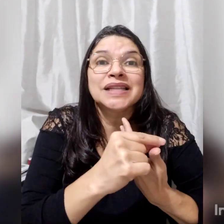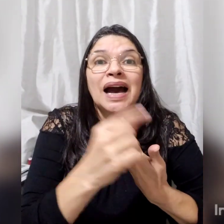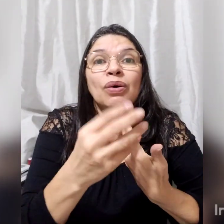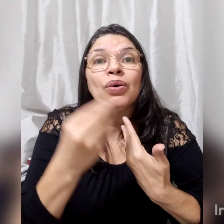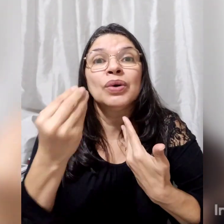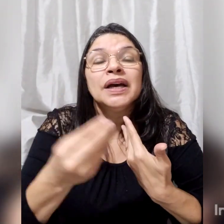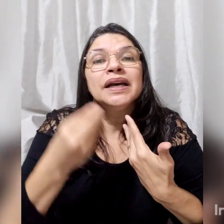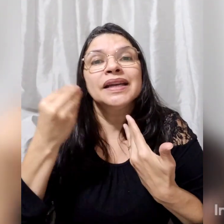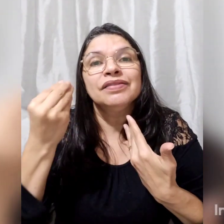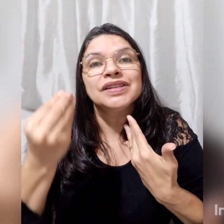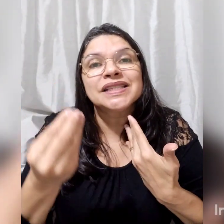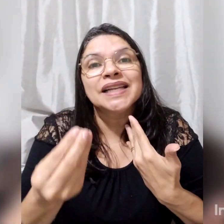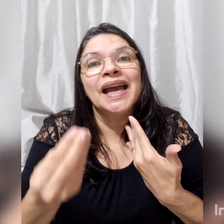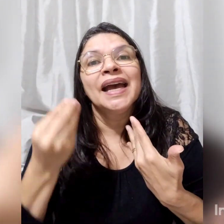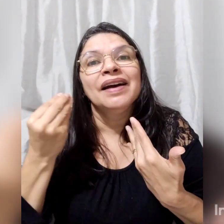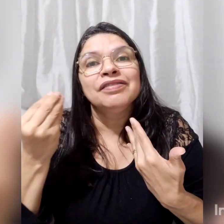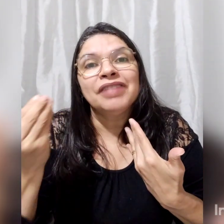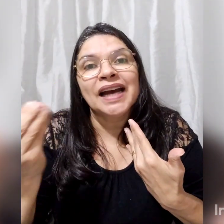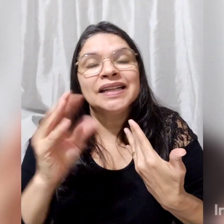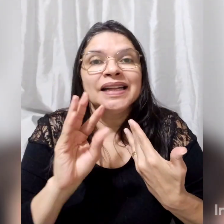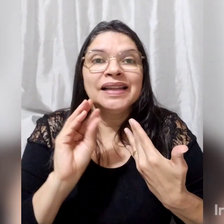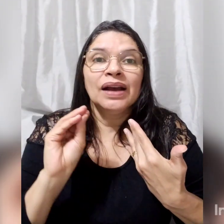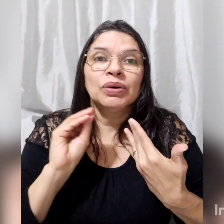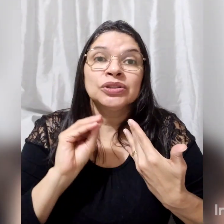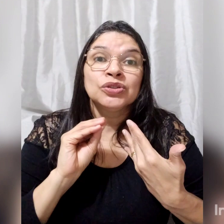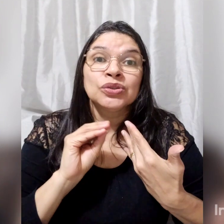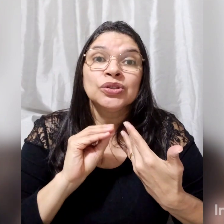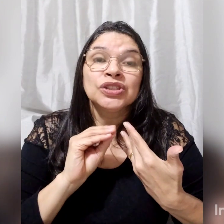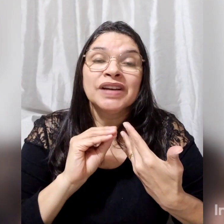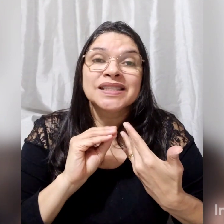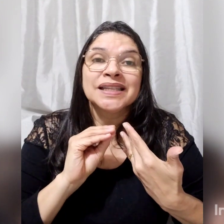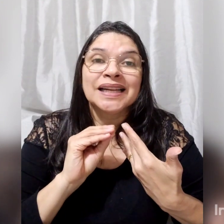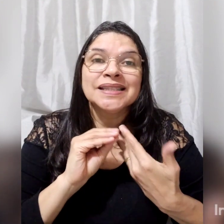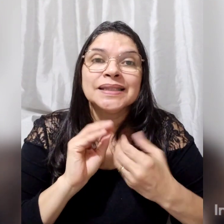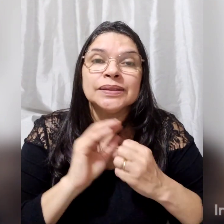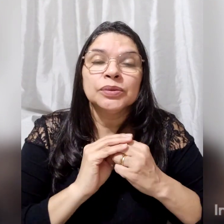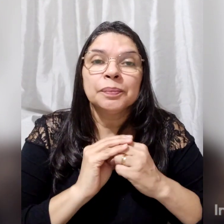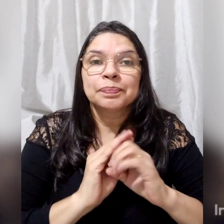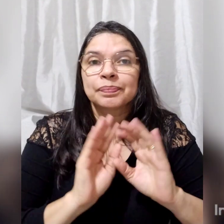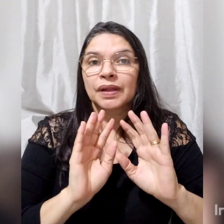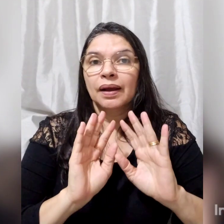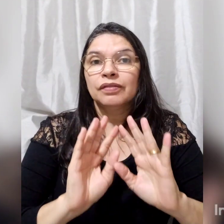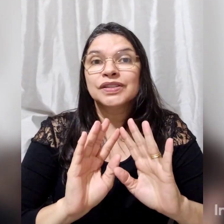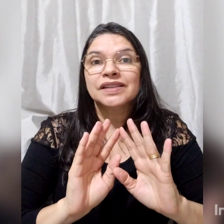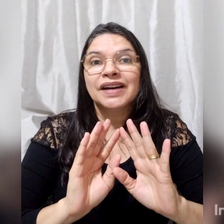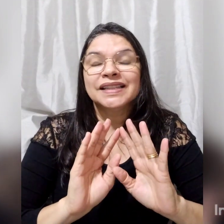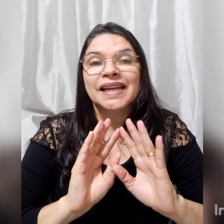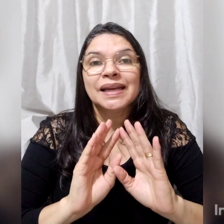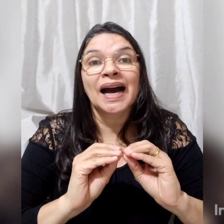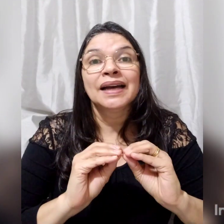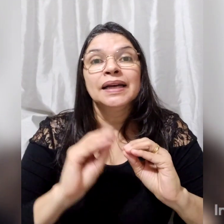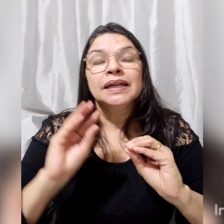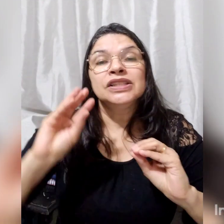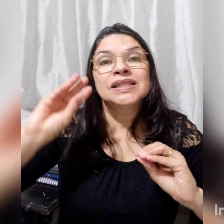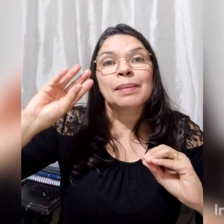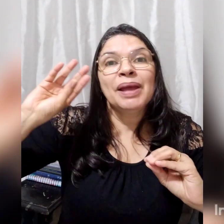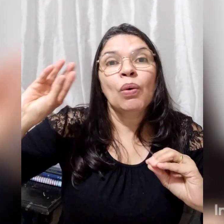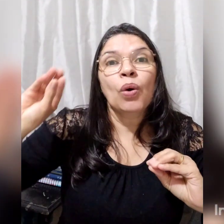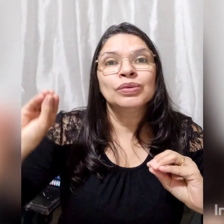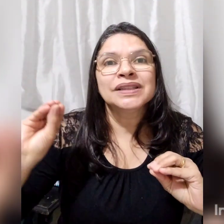usar ou que você vai entender quando o surdo estiver sinalizando? Você vai ter de saber o